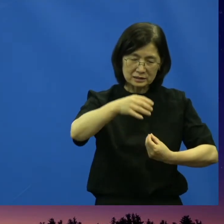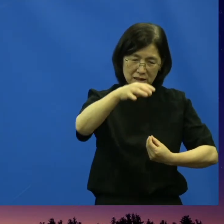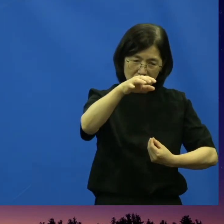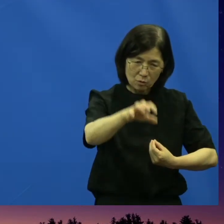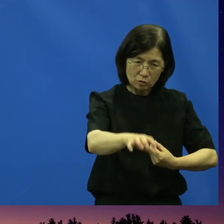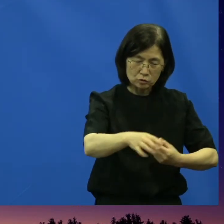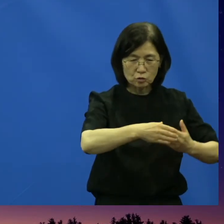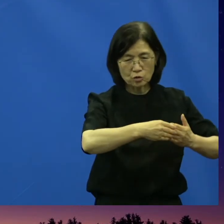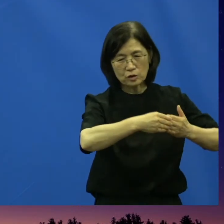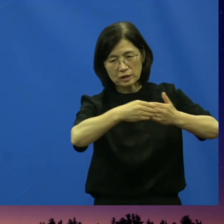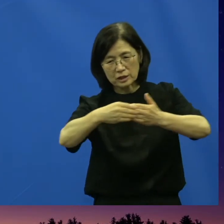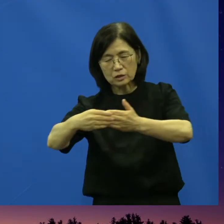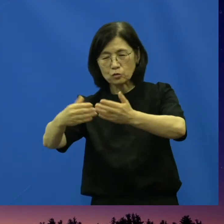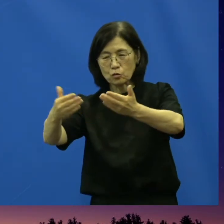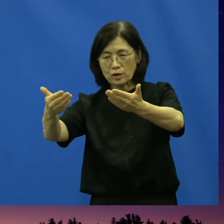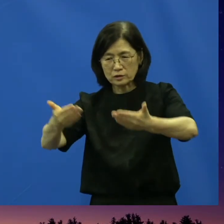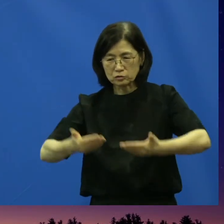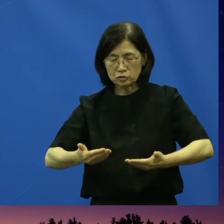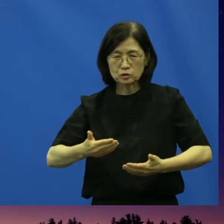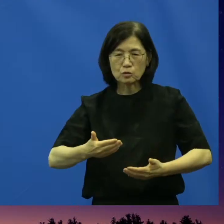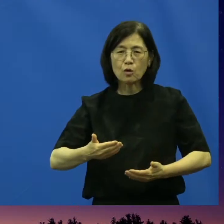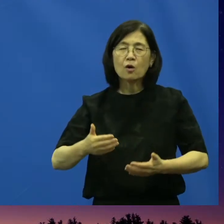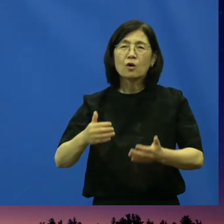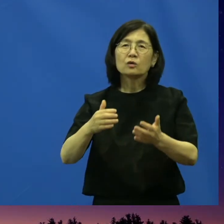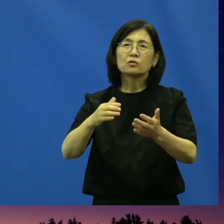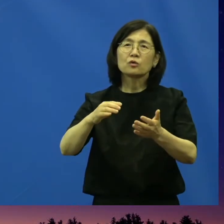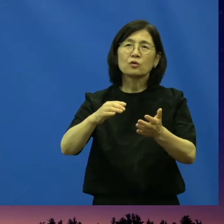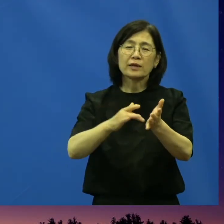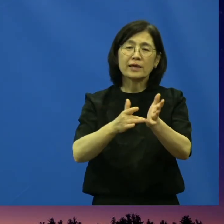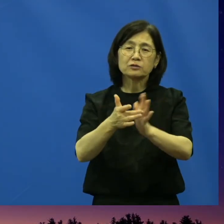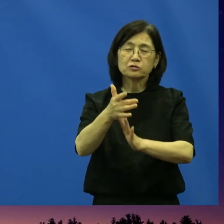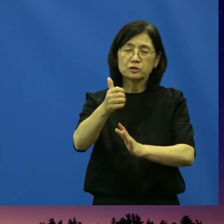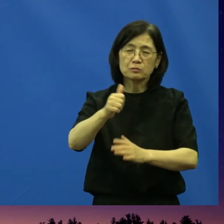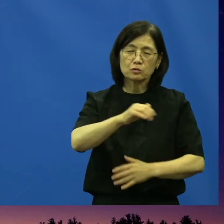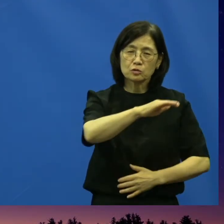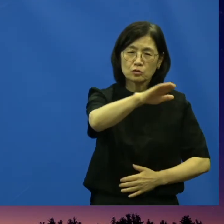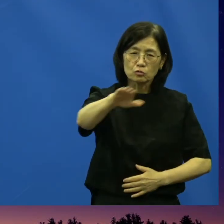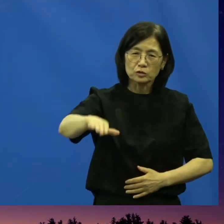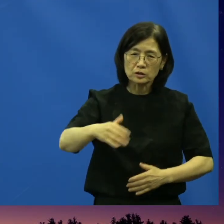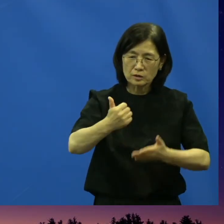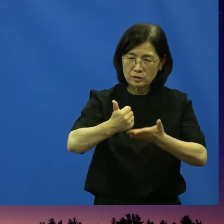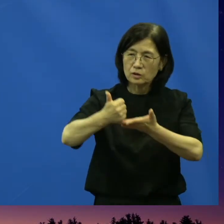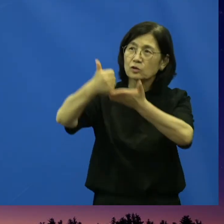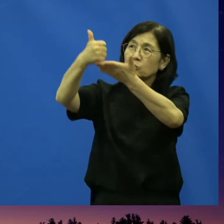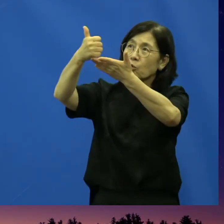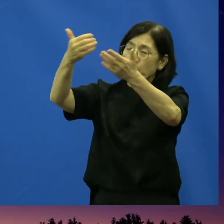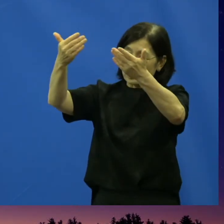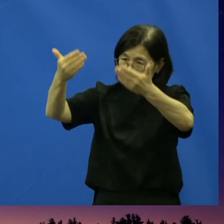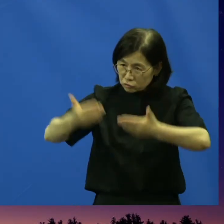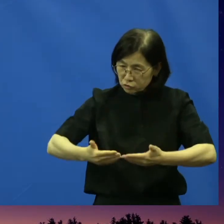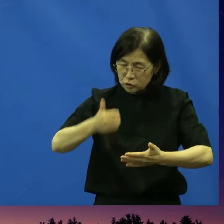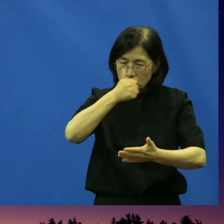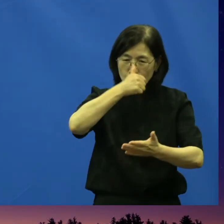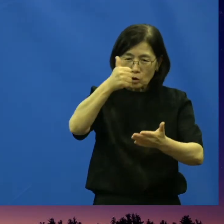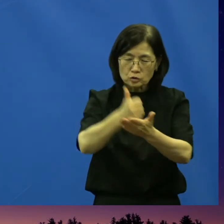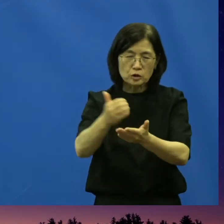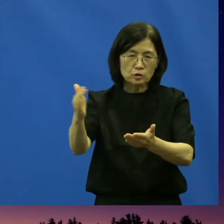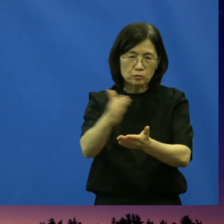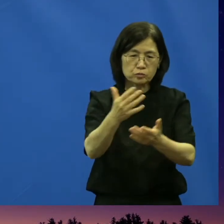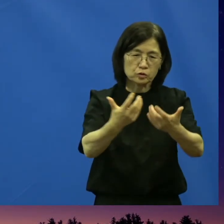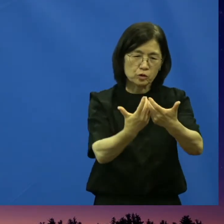우리를 고양시키는, 높여주시는, 그리고 우리를 죄로와 유혹으로부터 우리를 분리시켜 주시는 이 은혜가